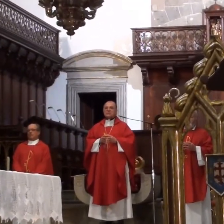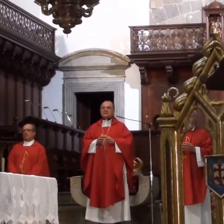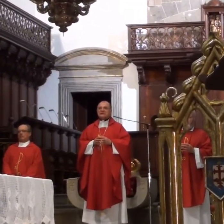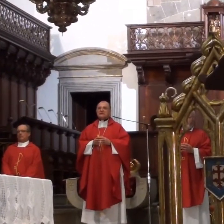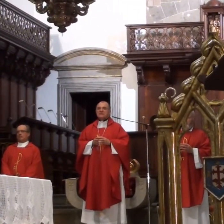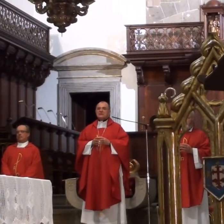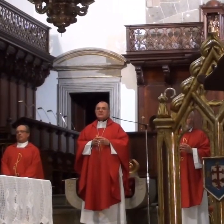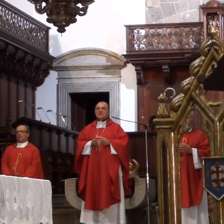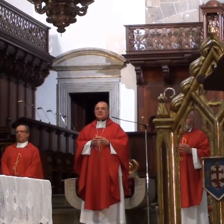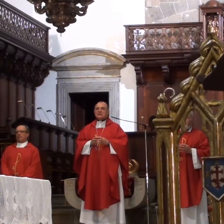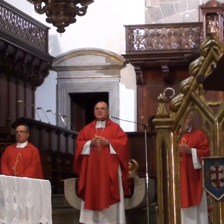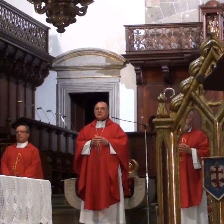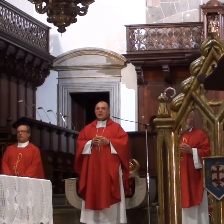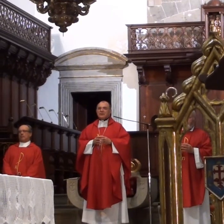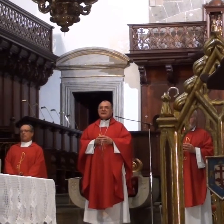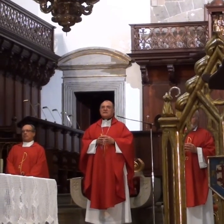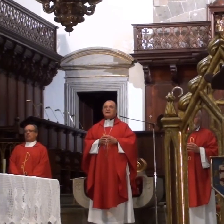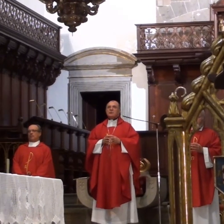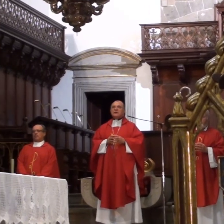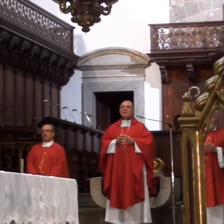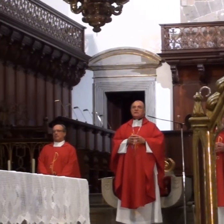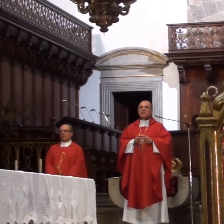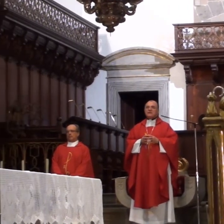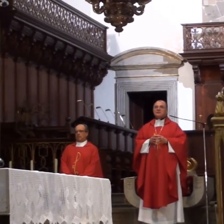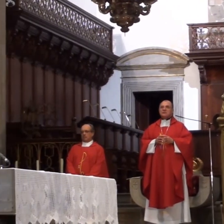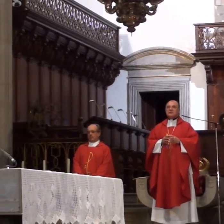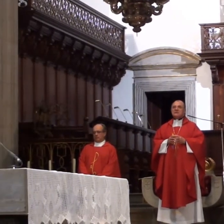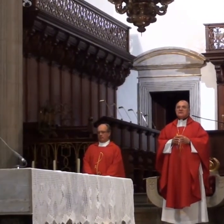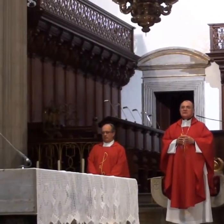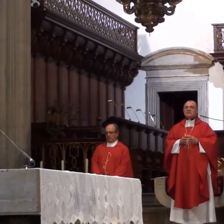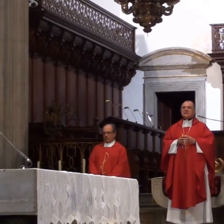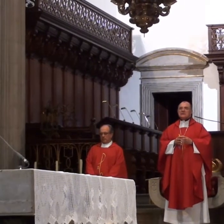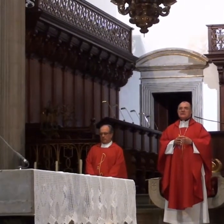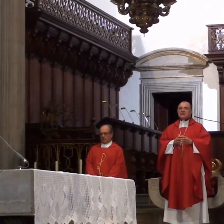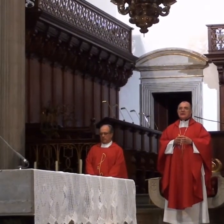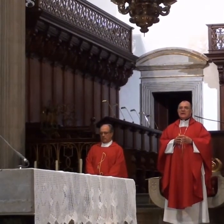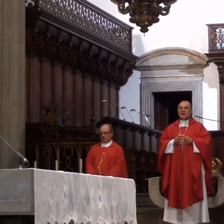nosotros lo enviaste a tu hijo Jesucristo